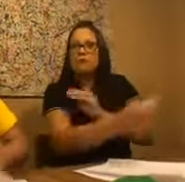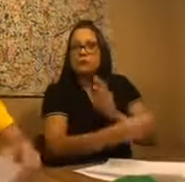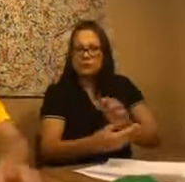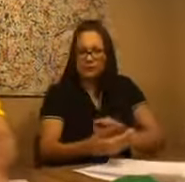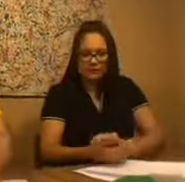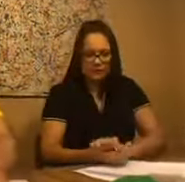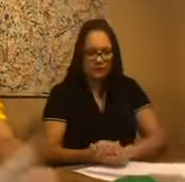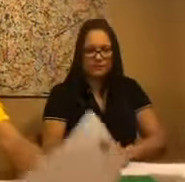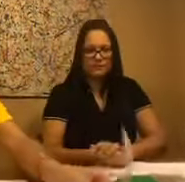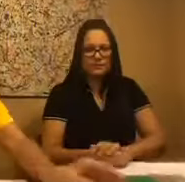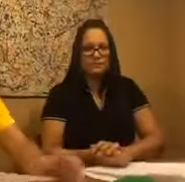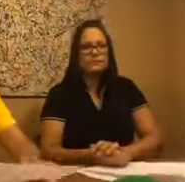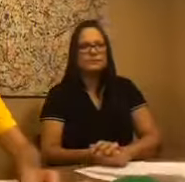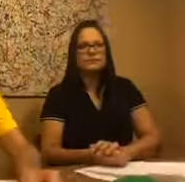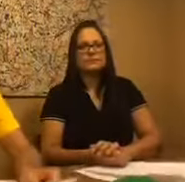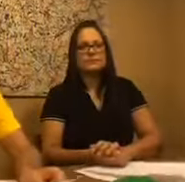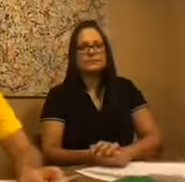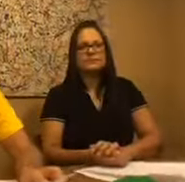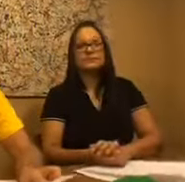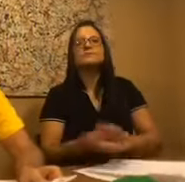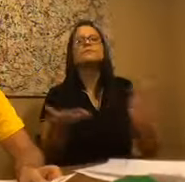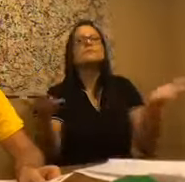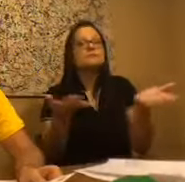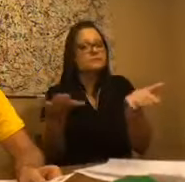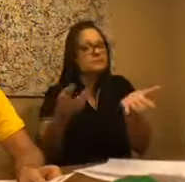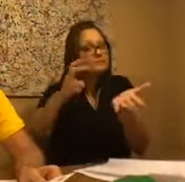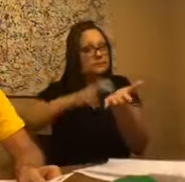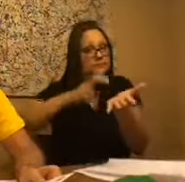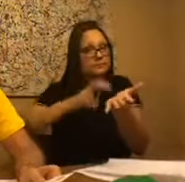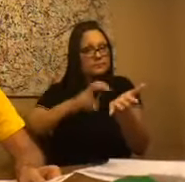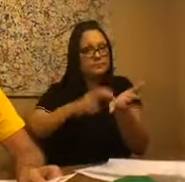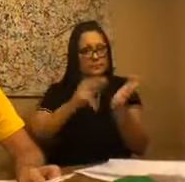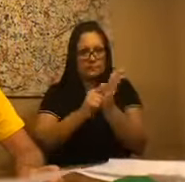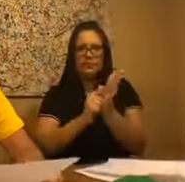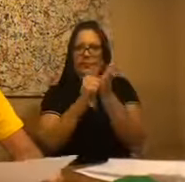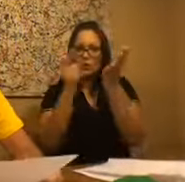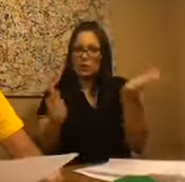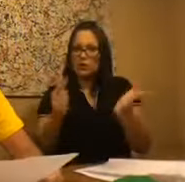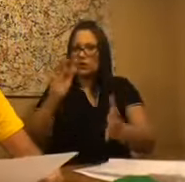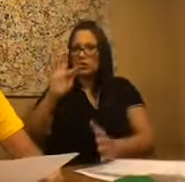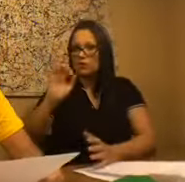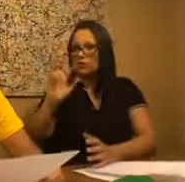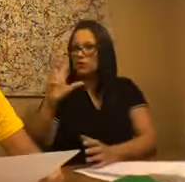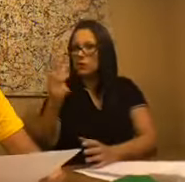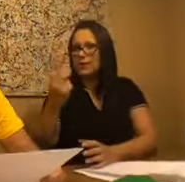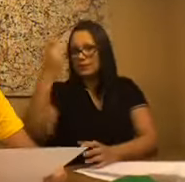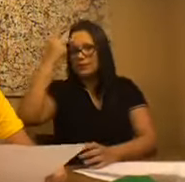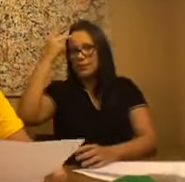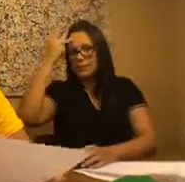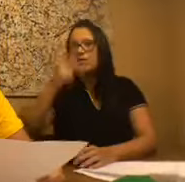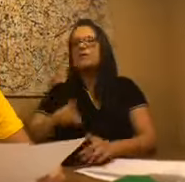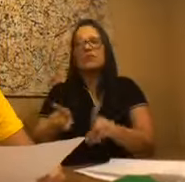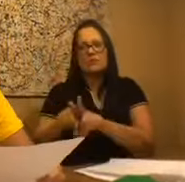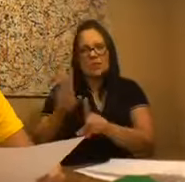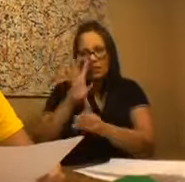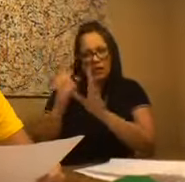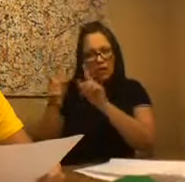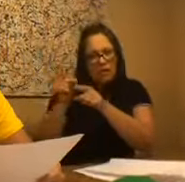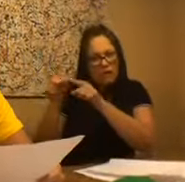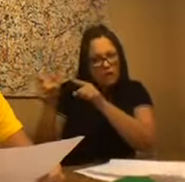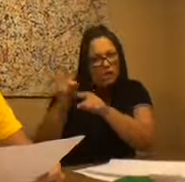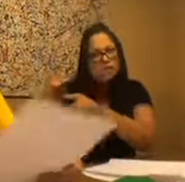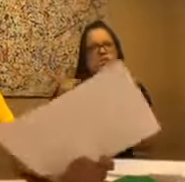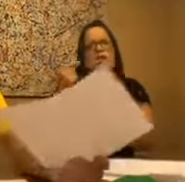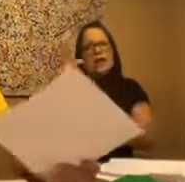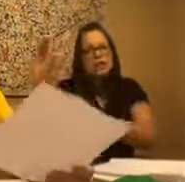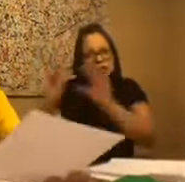hoje cedo também na folha de são paulo fez uma matéria dando a entender que estaria usando verba de gabinete para viajar para santa catarina